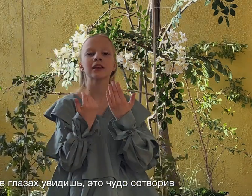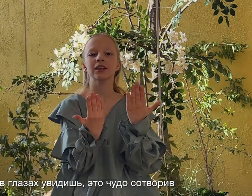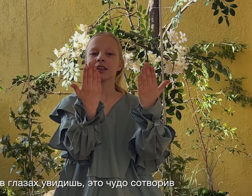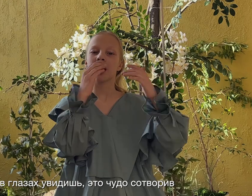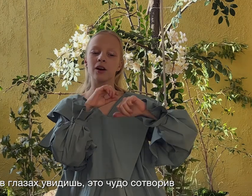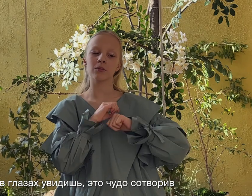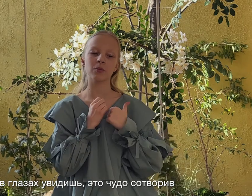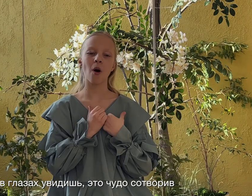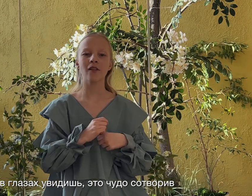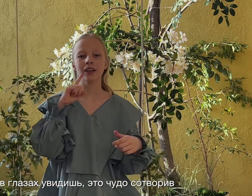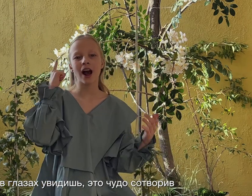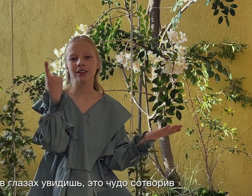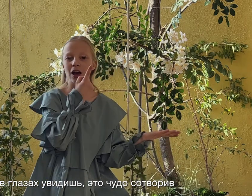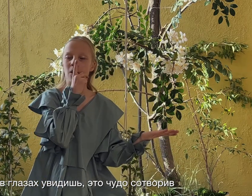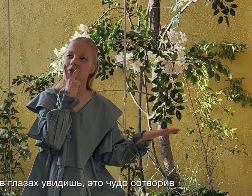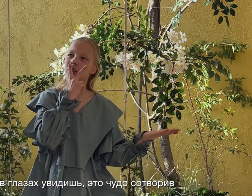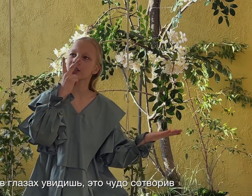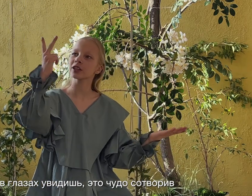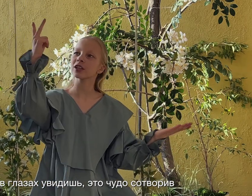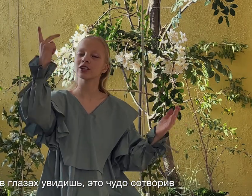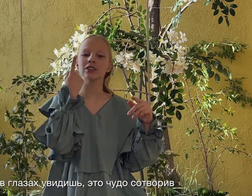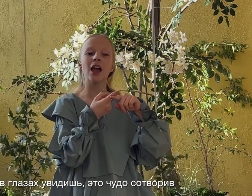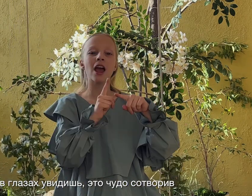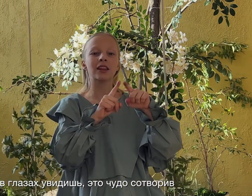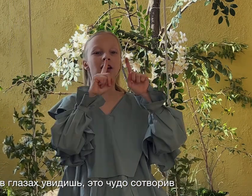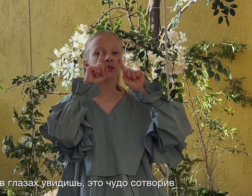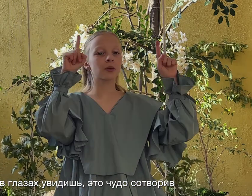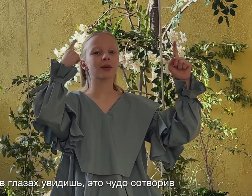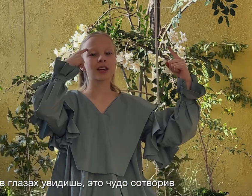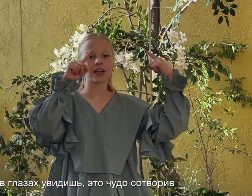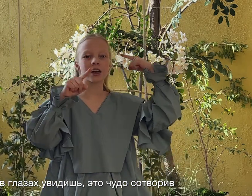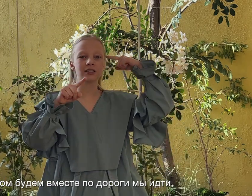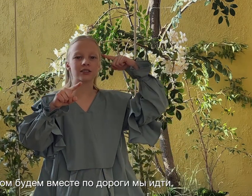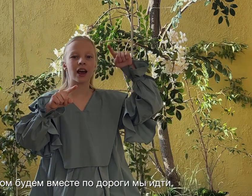Ты любовь в глазах увидишь, это чудо сотворит.